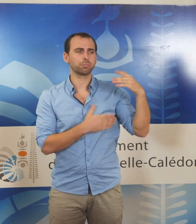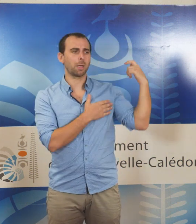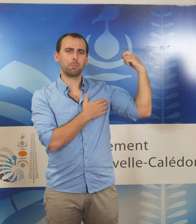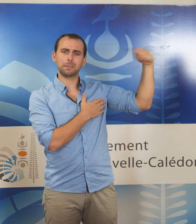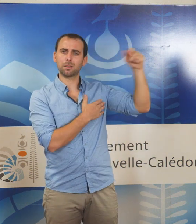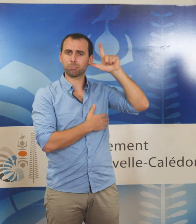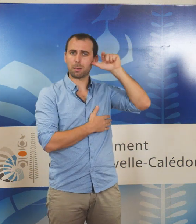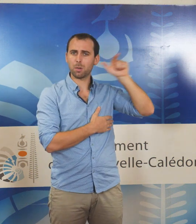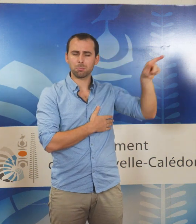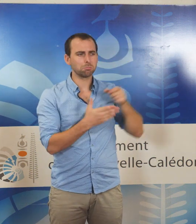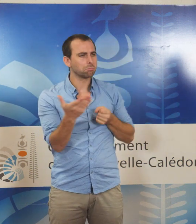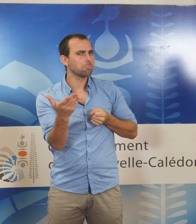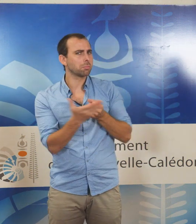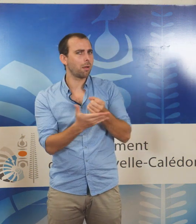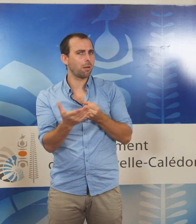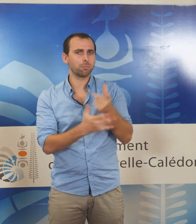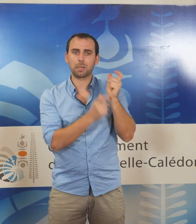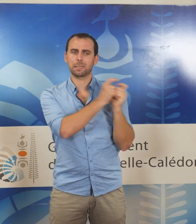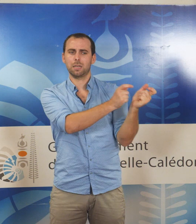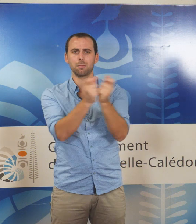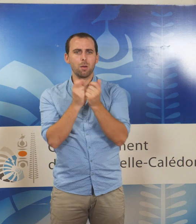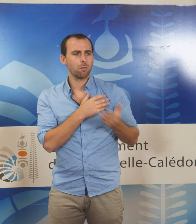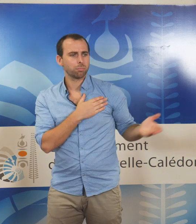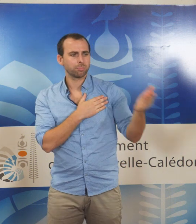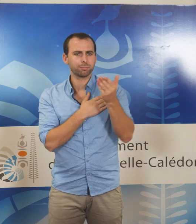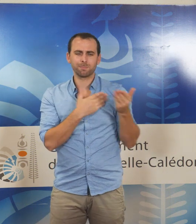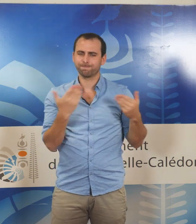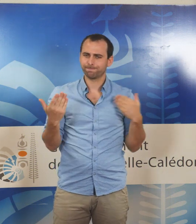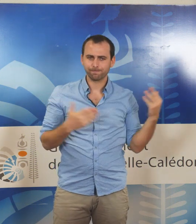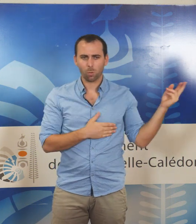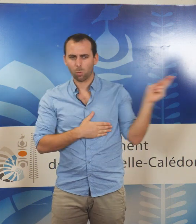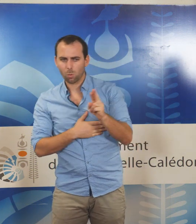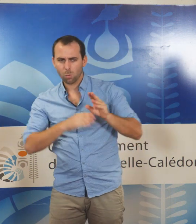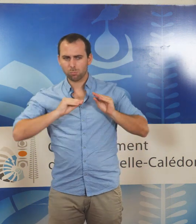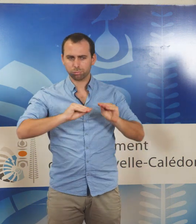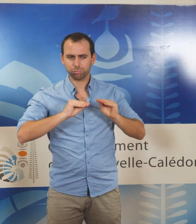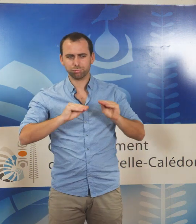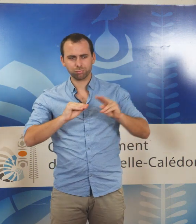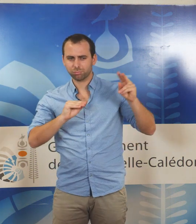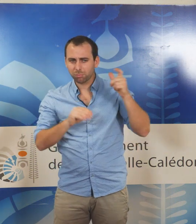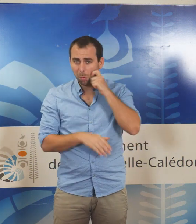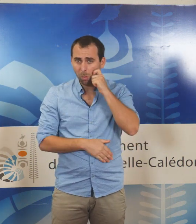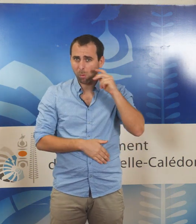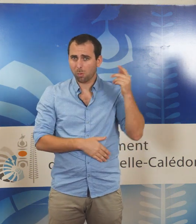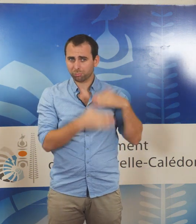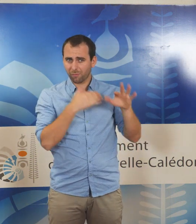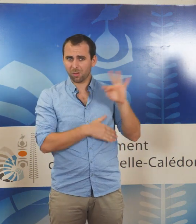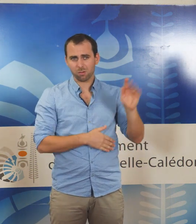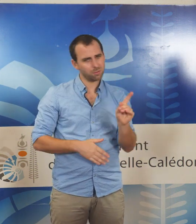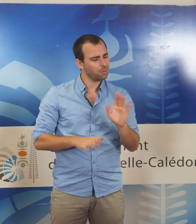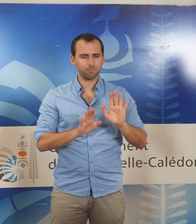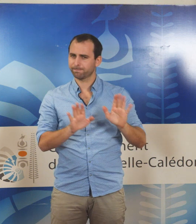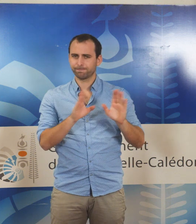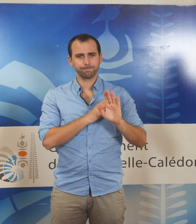République a annoncé qu'un certain nombre d'établissements ne reprendraient pas les cours en présentiel en métropole, Nous avons beaucoup